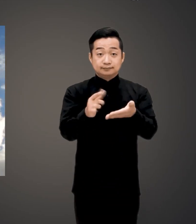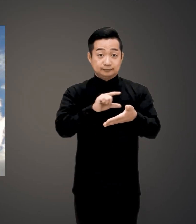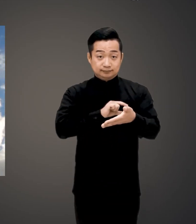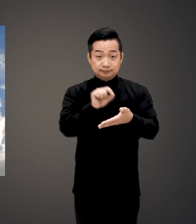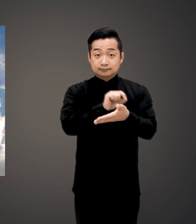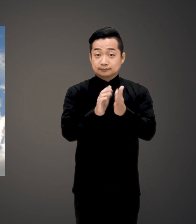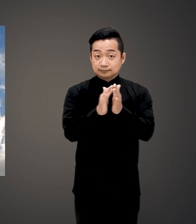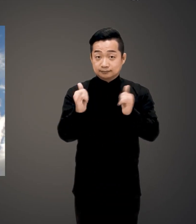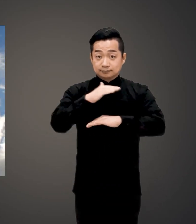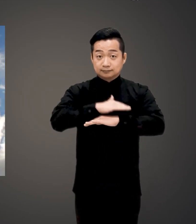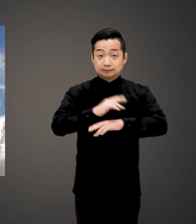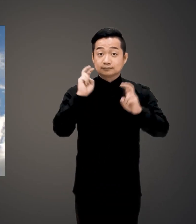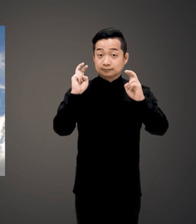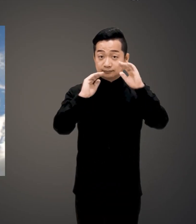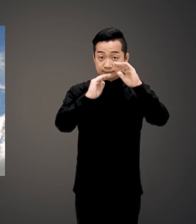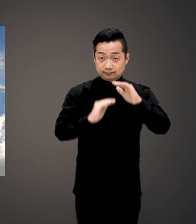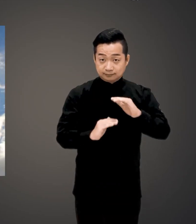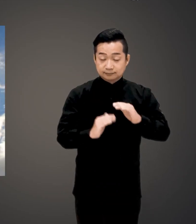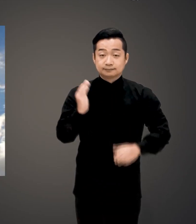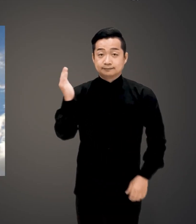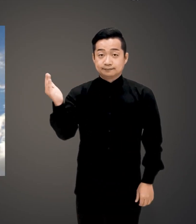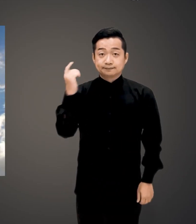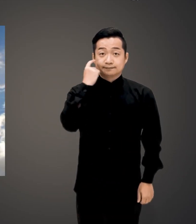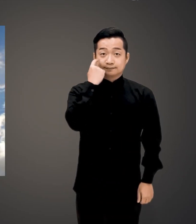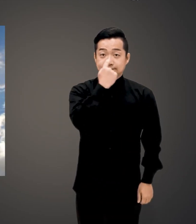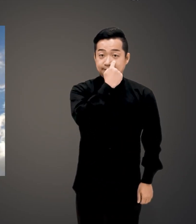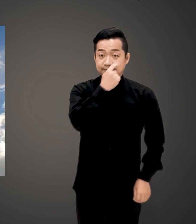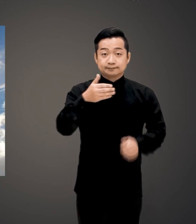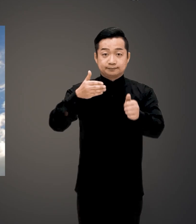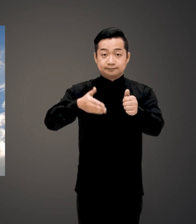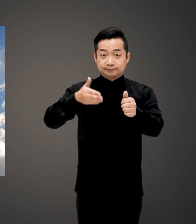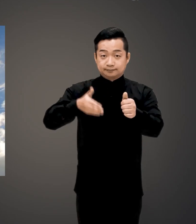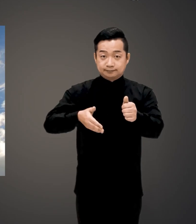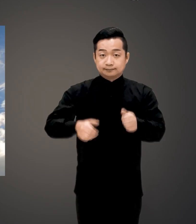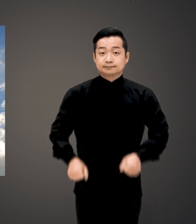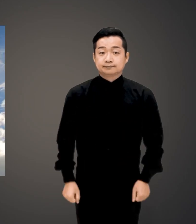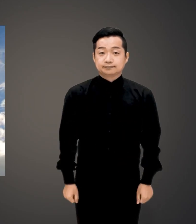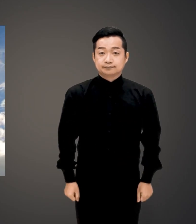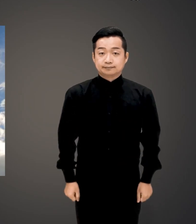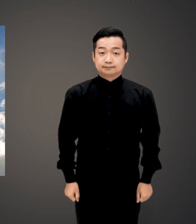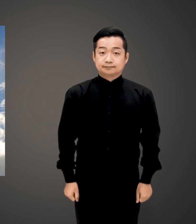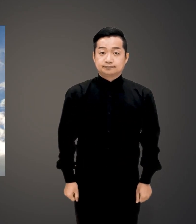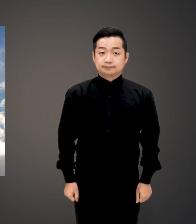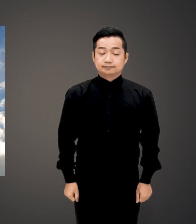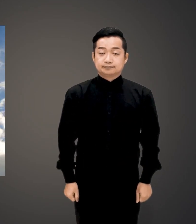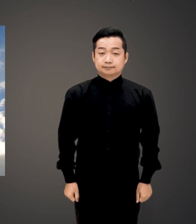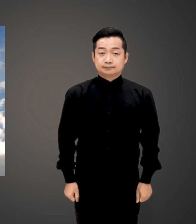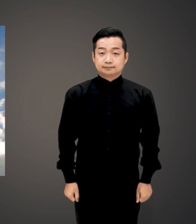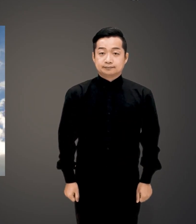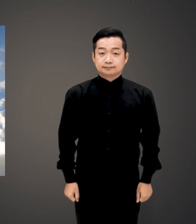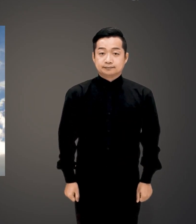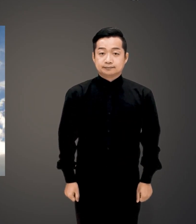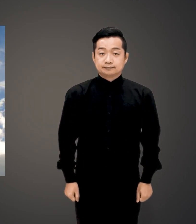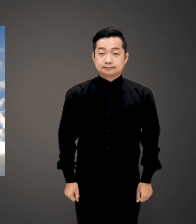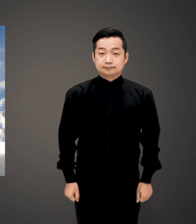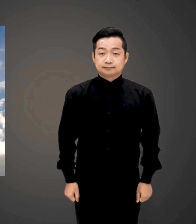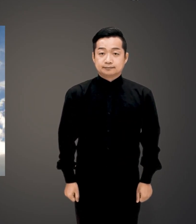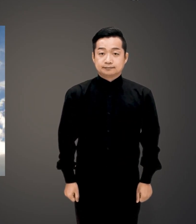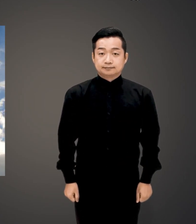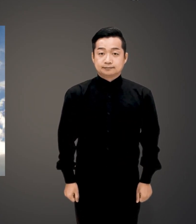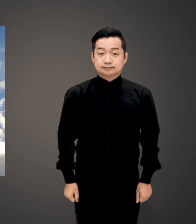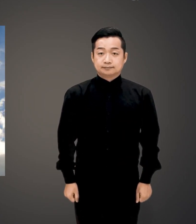도서명 너도 가끔 그렇지? 이재경 글 그림. 출판사 고래뱃속.